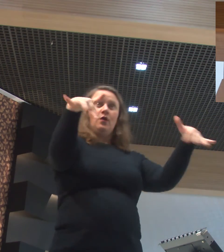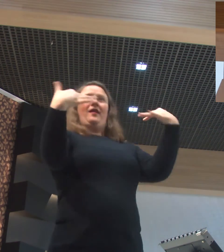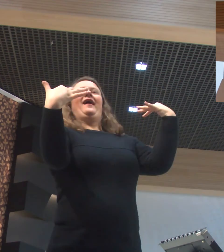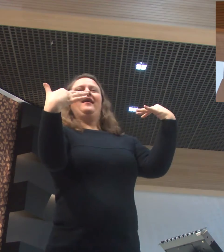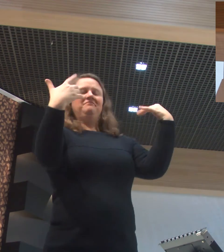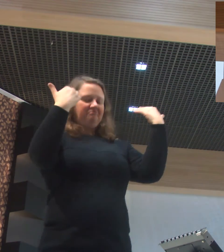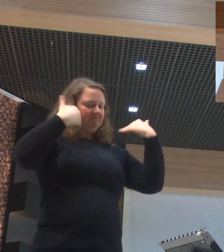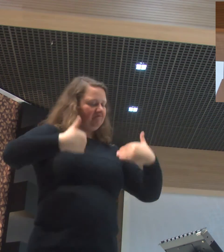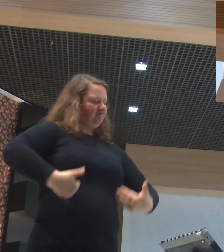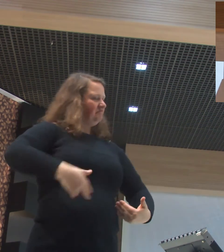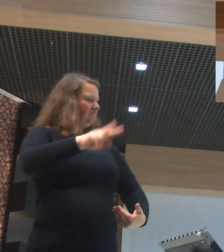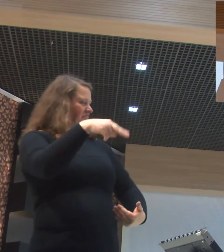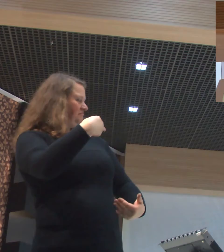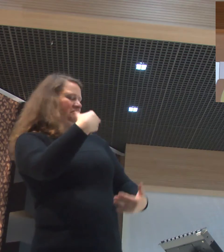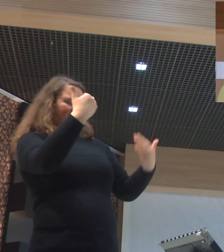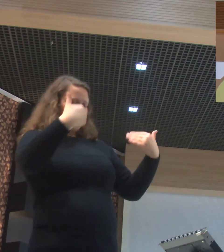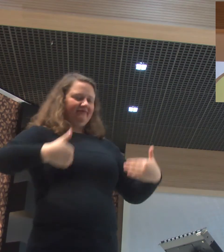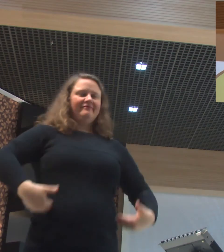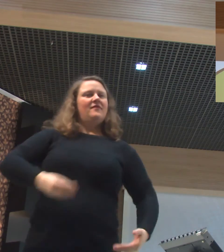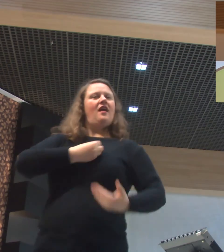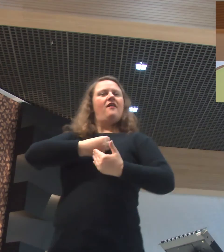ter aparência,